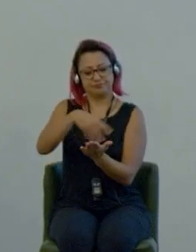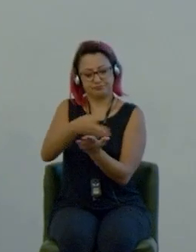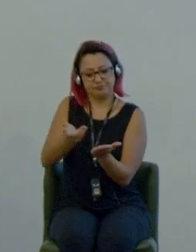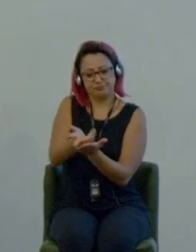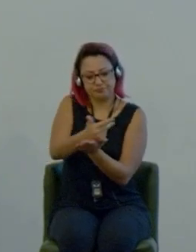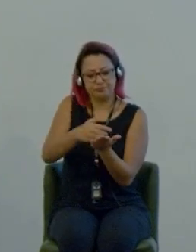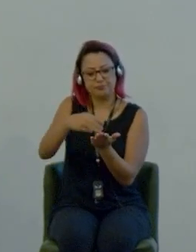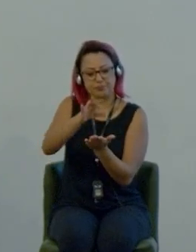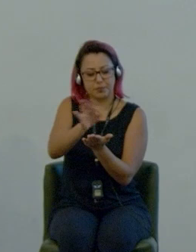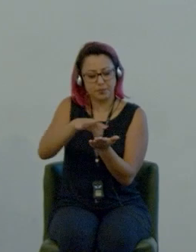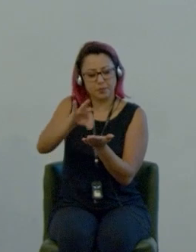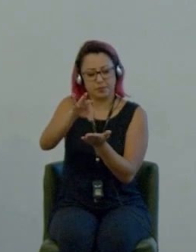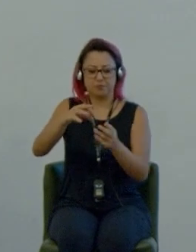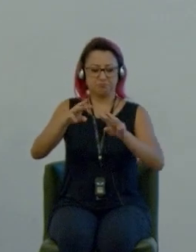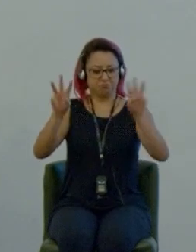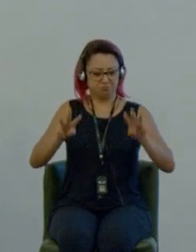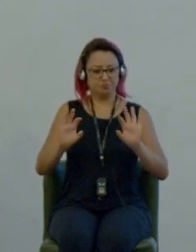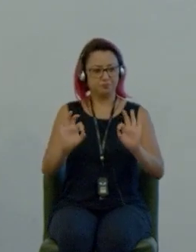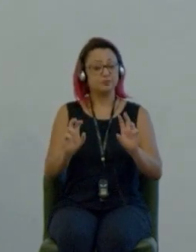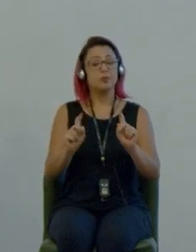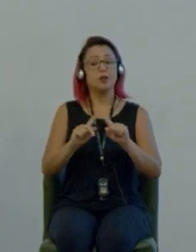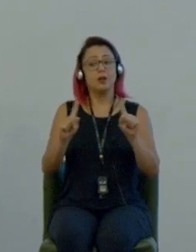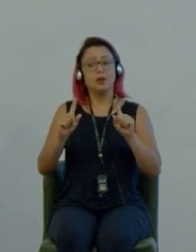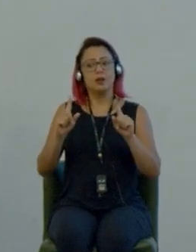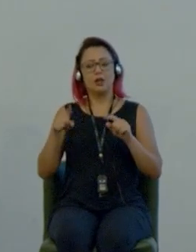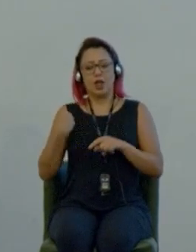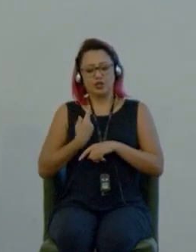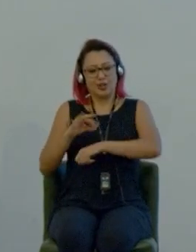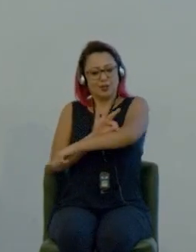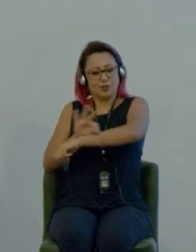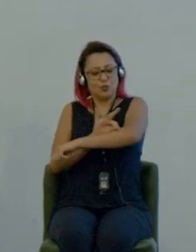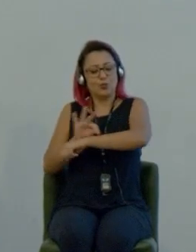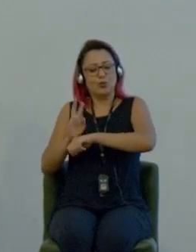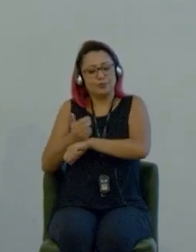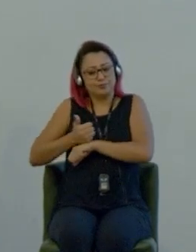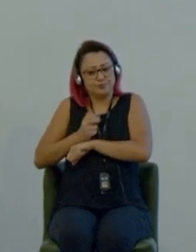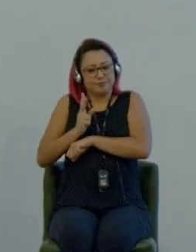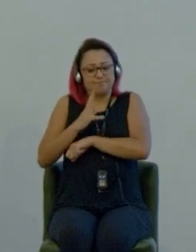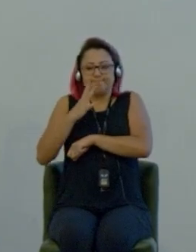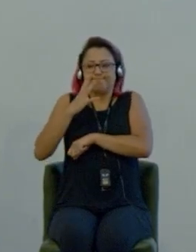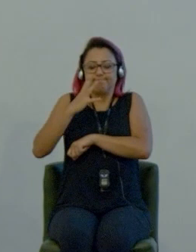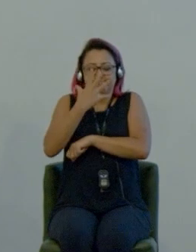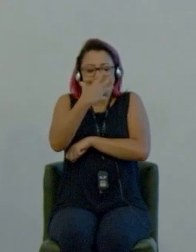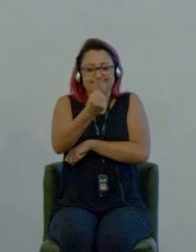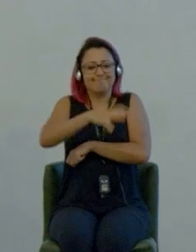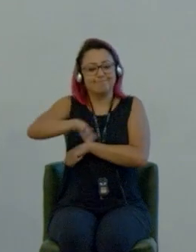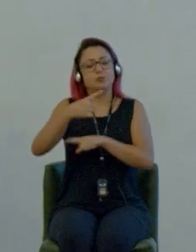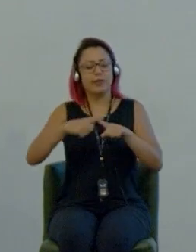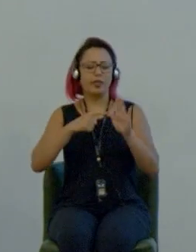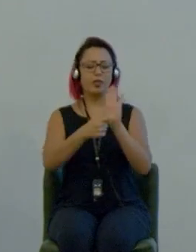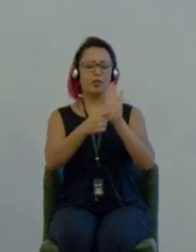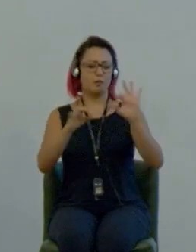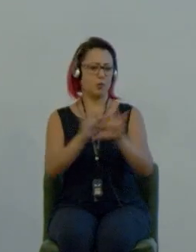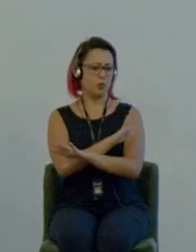sont des architectes. Et donc, comme tous les architectes, elles utilisent les logiciels de cartographie que vous connaissez, les logiciels